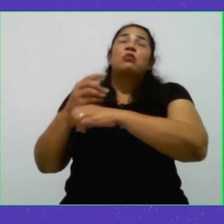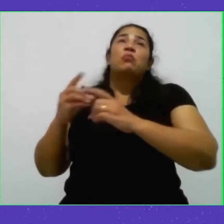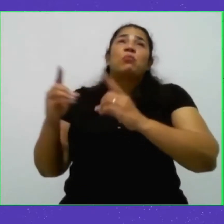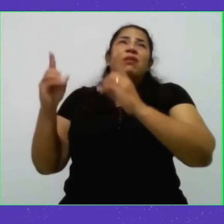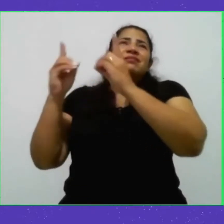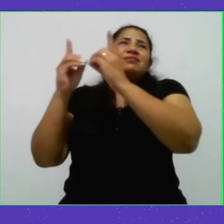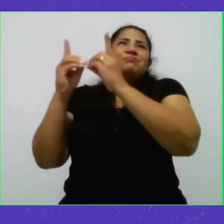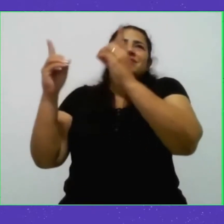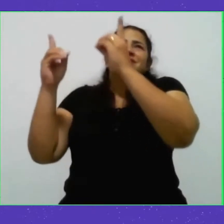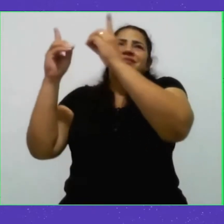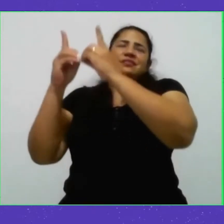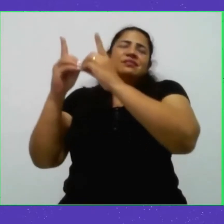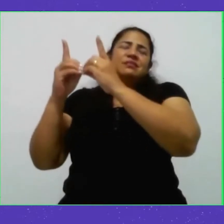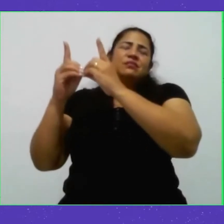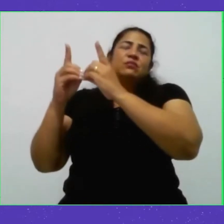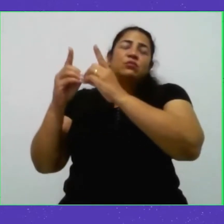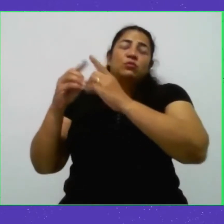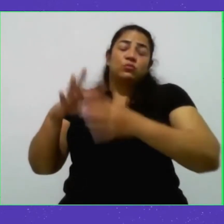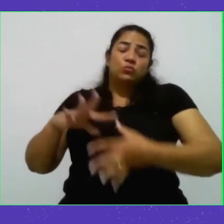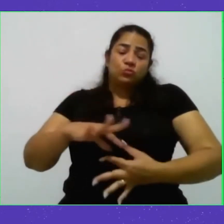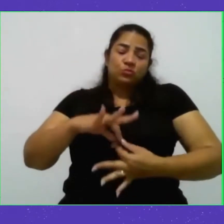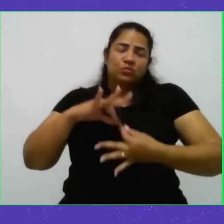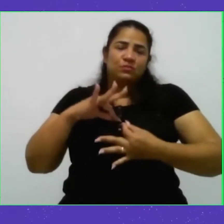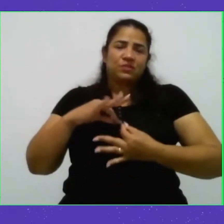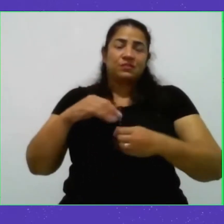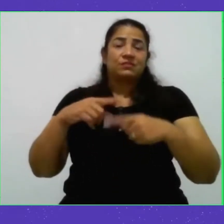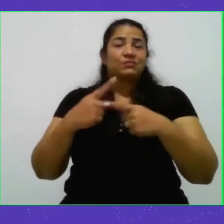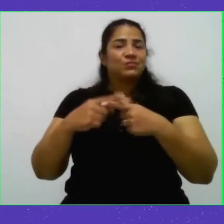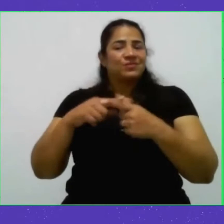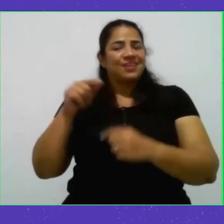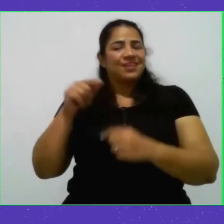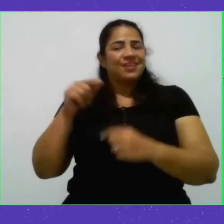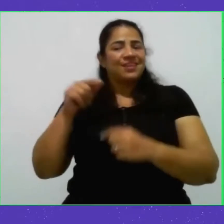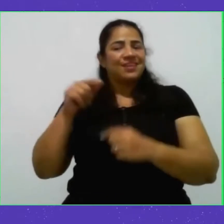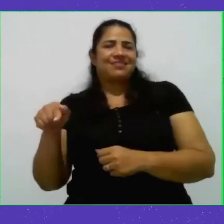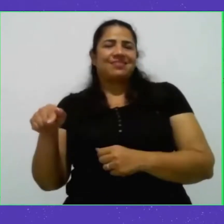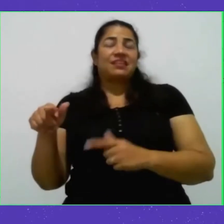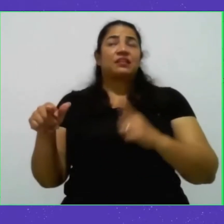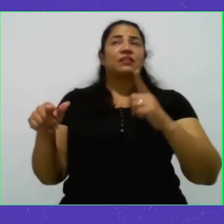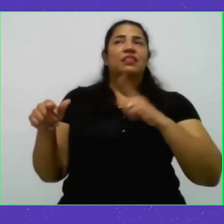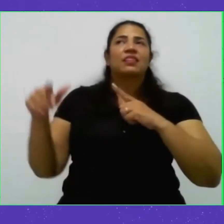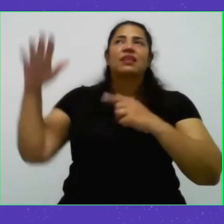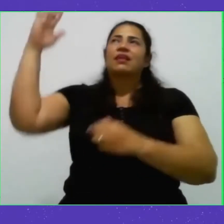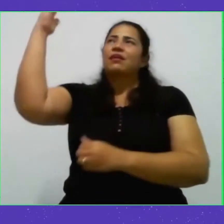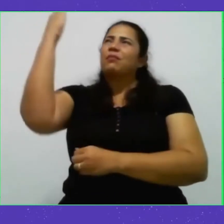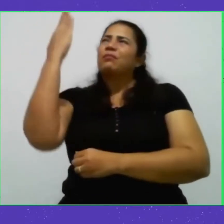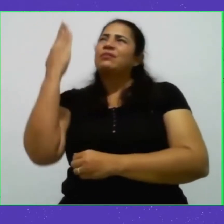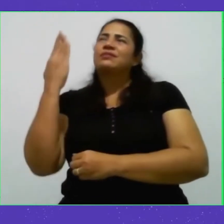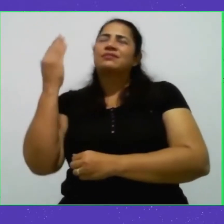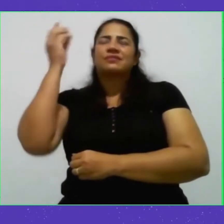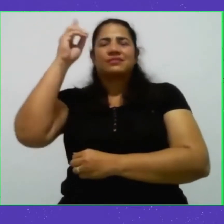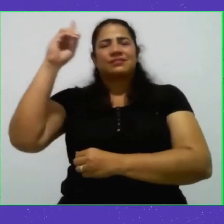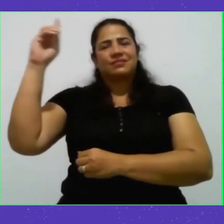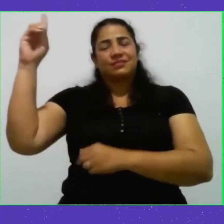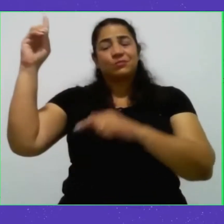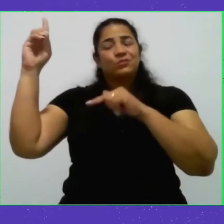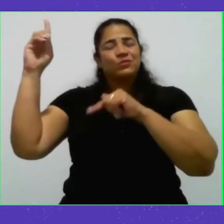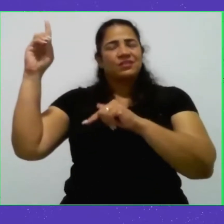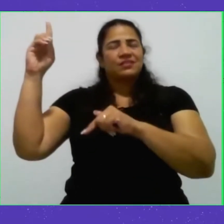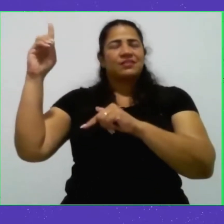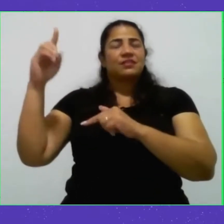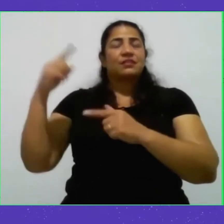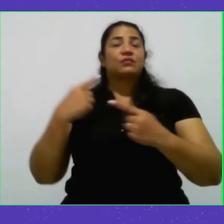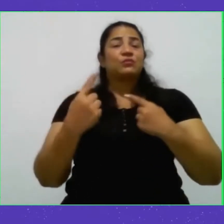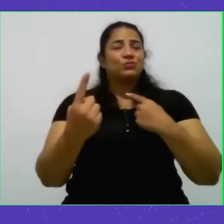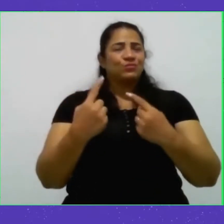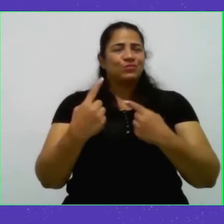ali nós temos a presença de Deus. E nesse ambiente em que eu e você desfrutamos da